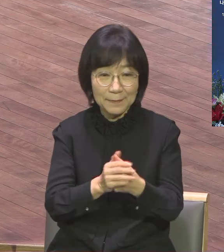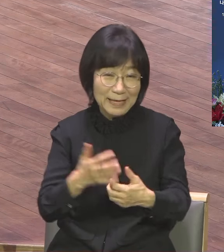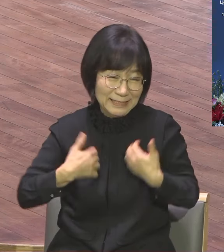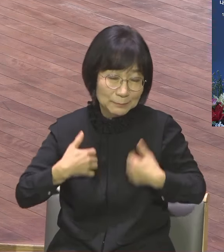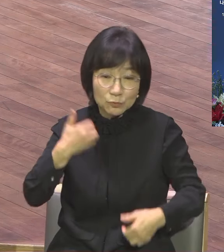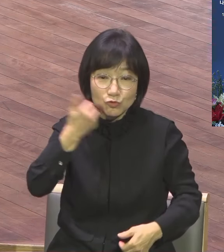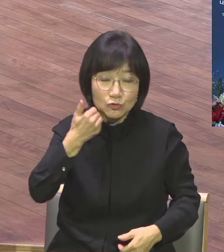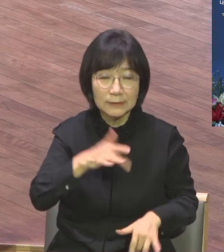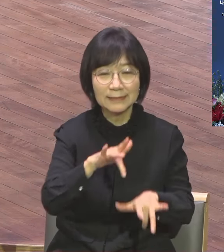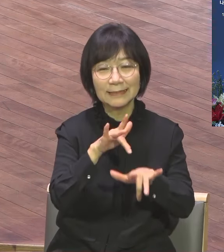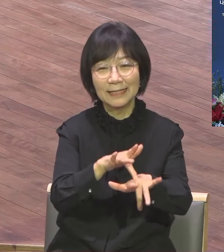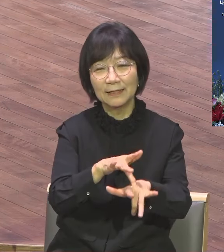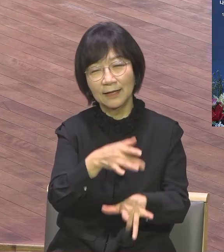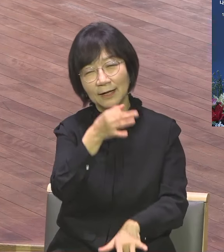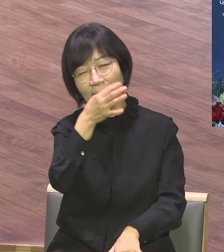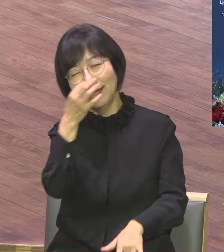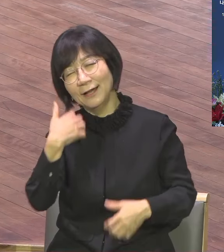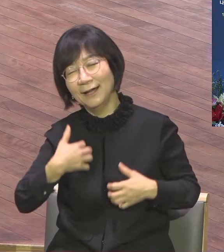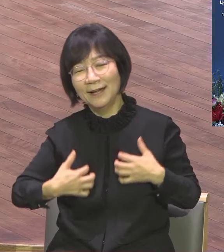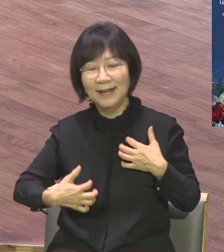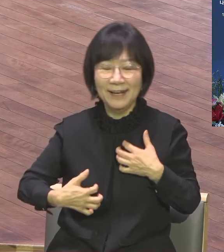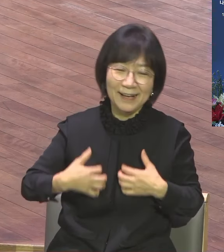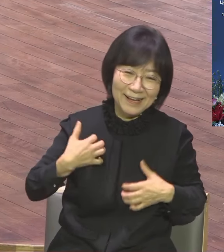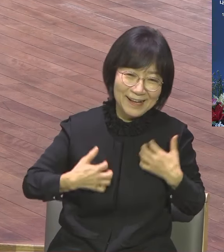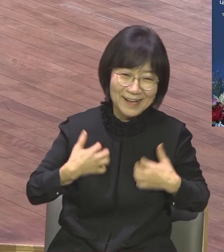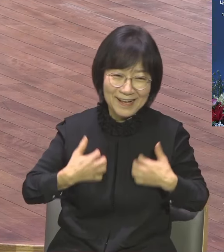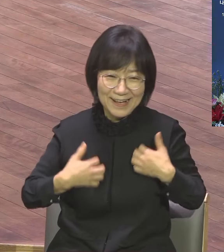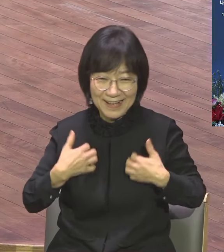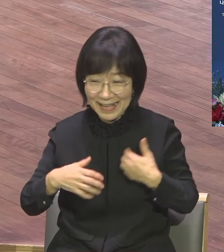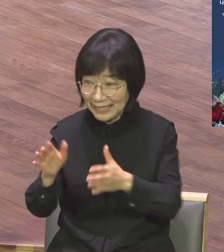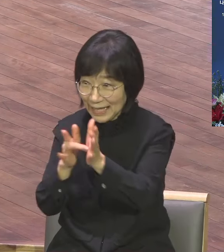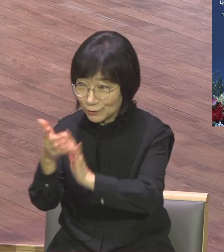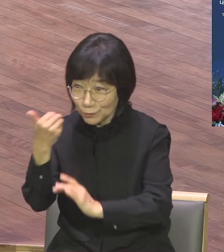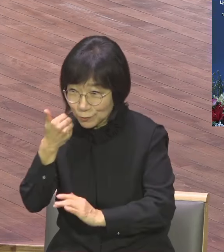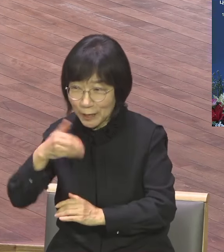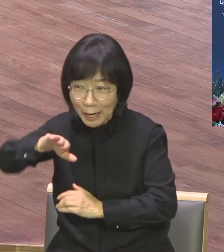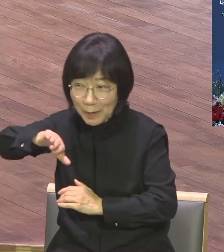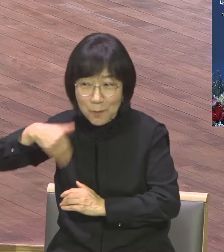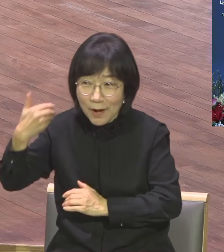마귀가 쾌재를 울리고 있는 겁니다. 내 계획대로 잘 되고 있다.